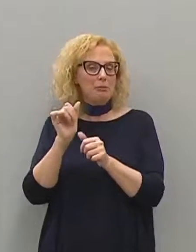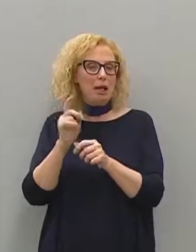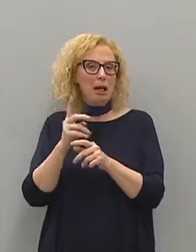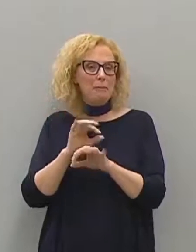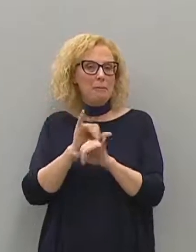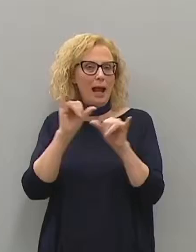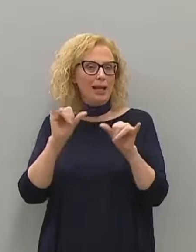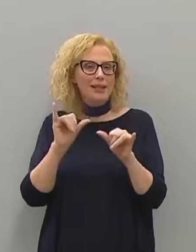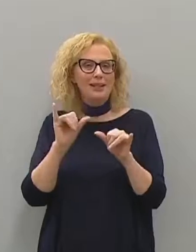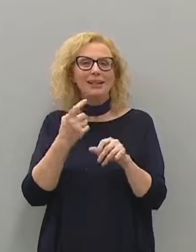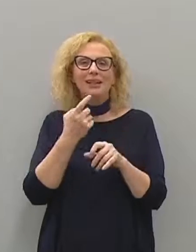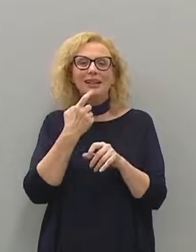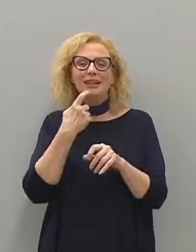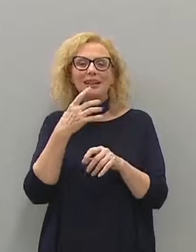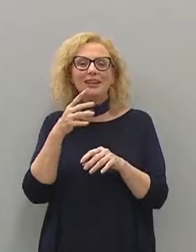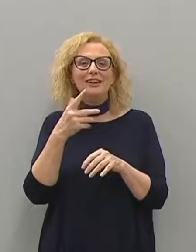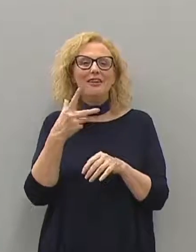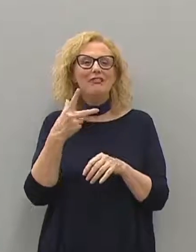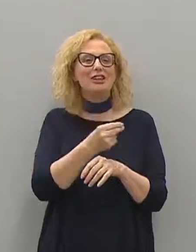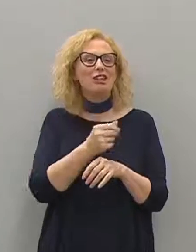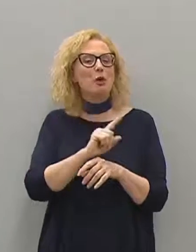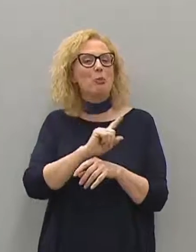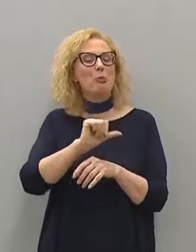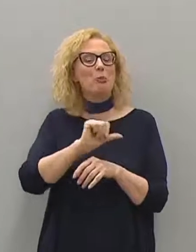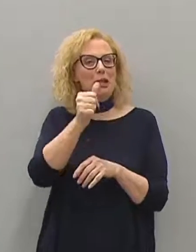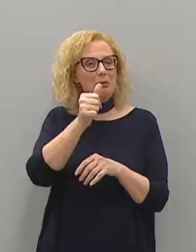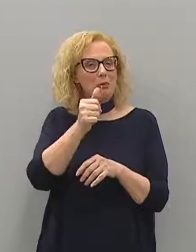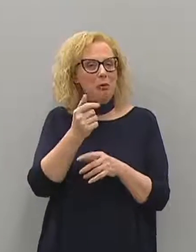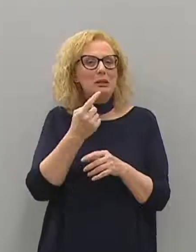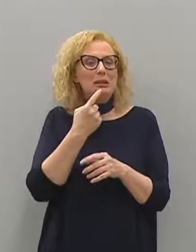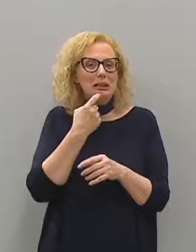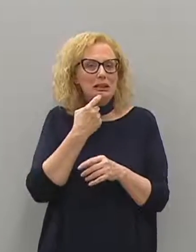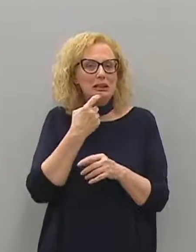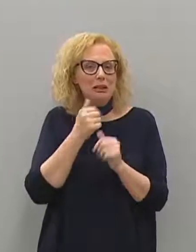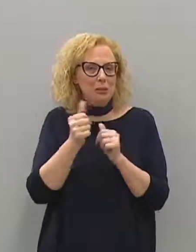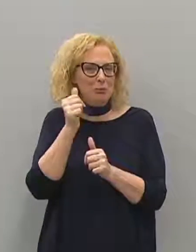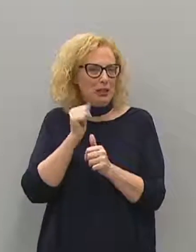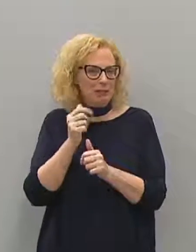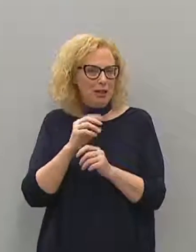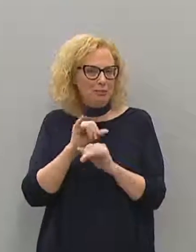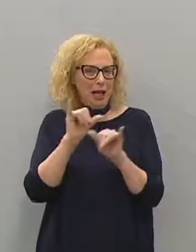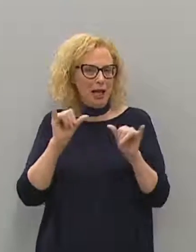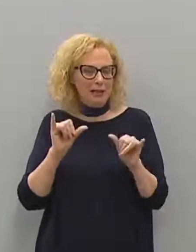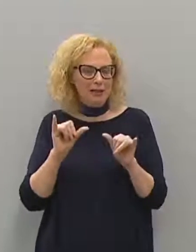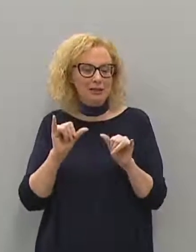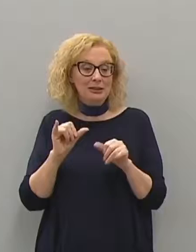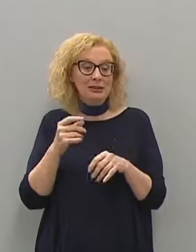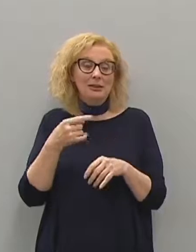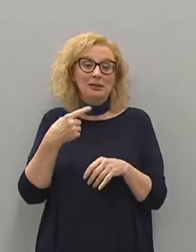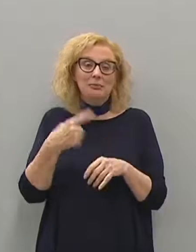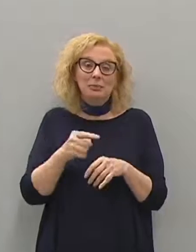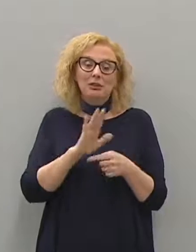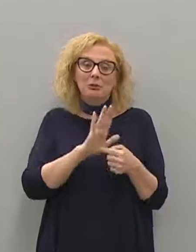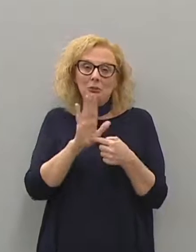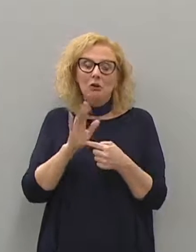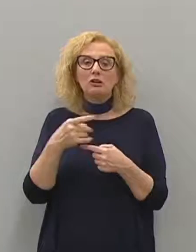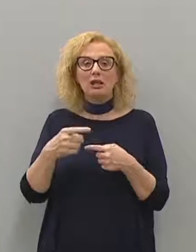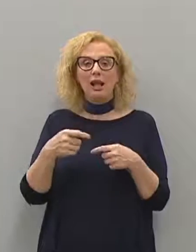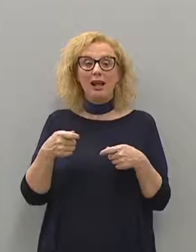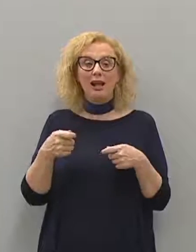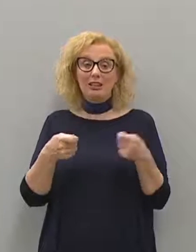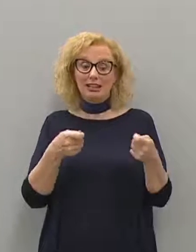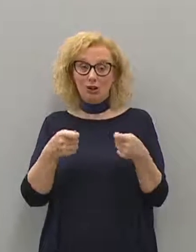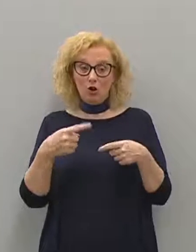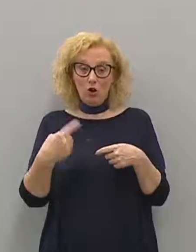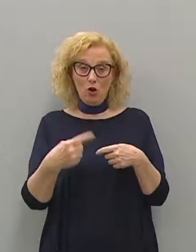vaccinare per primo di tanti vaccini c'erano e non era la prima volta anche questo la dimostrazione di come è difficile gestire questa situazione